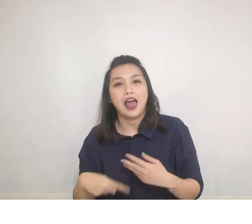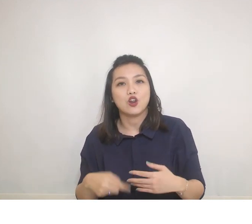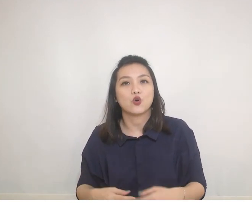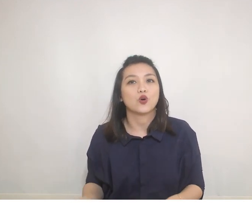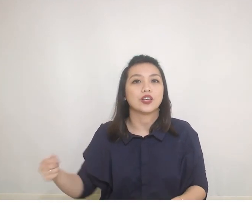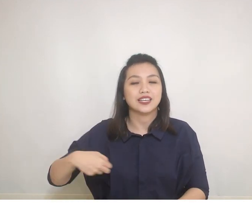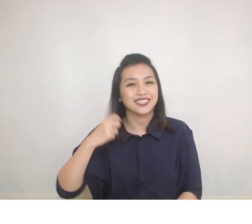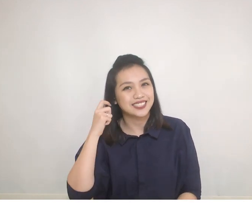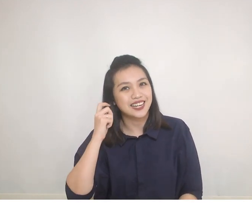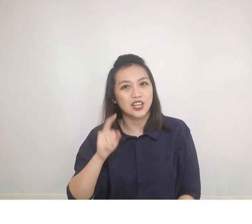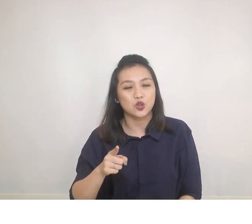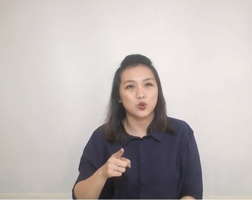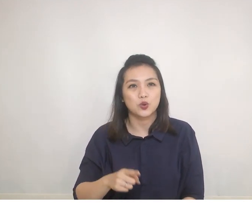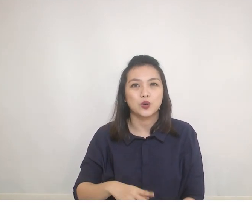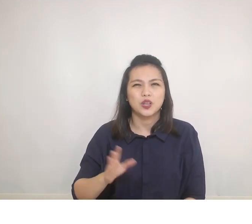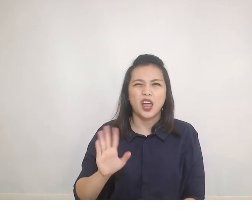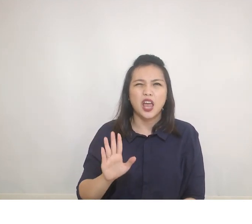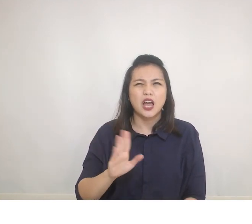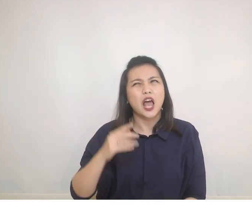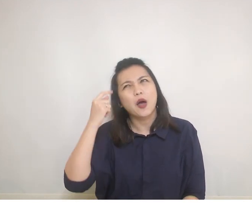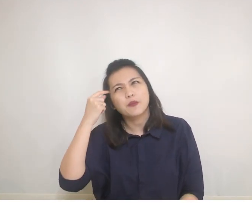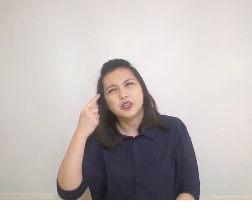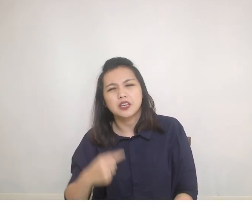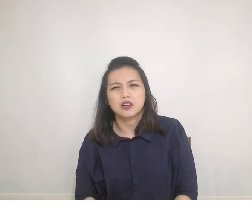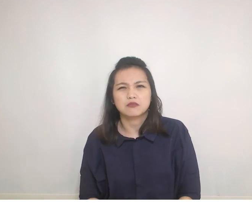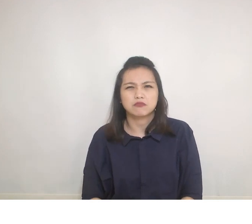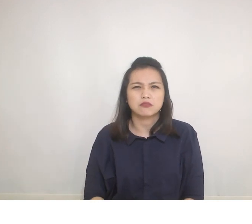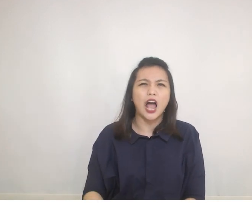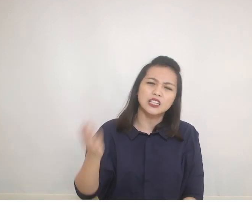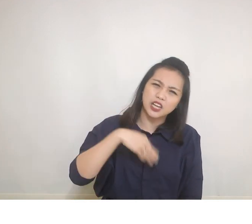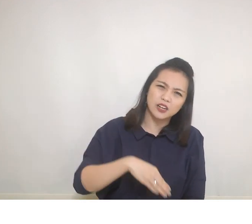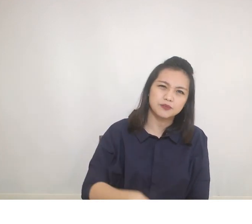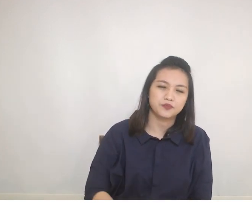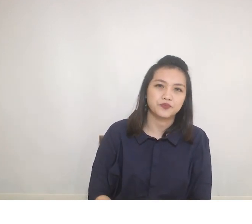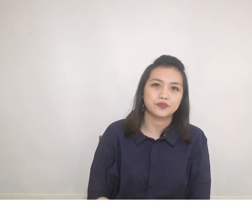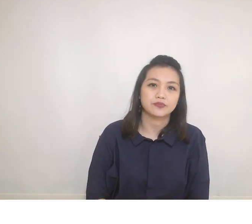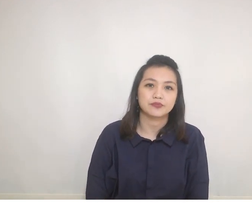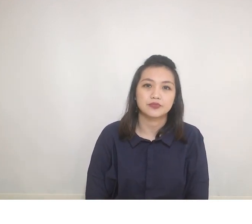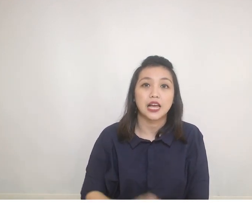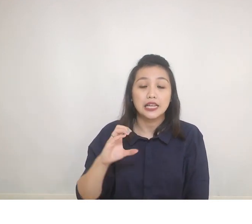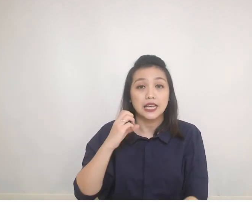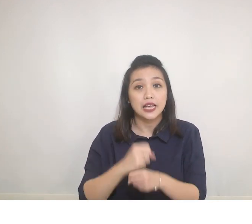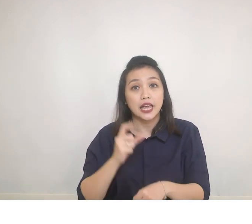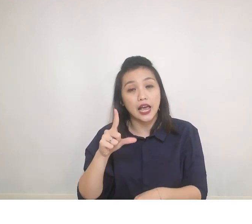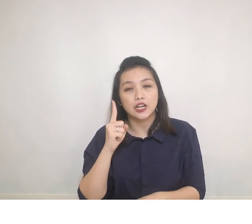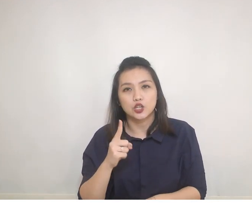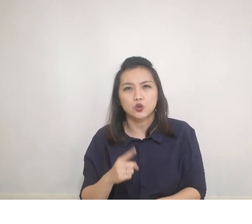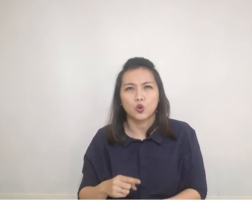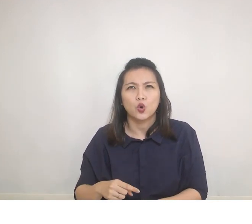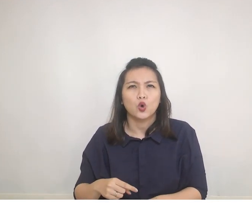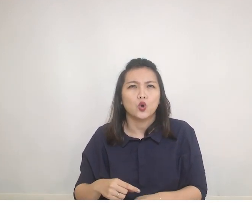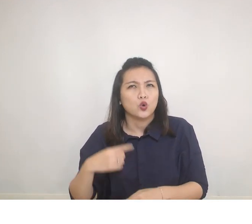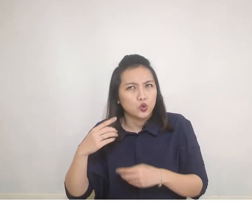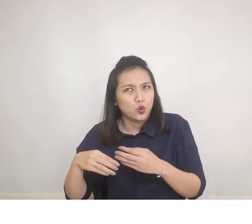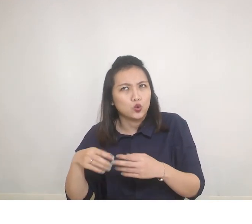Terus ada Daniel CGL yang mengusahakan juga sampai suatu saat hari Sabtu kita bisa pergi makan sama-sama. Kemudian ada